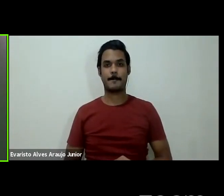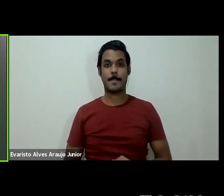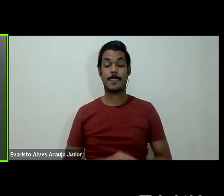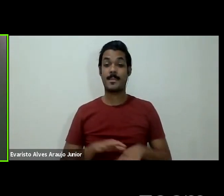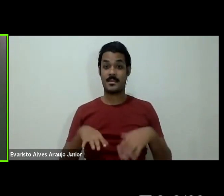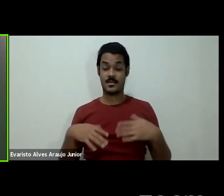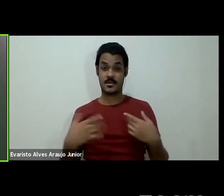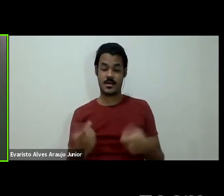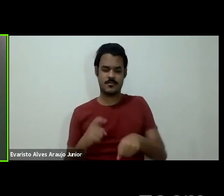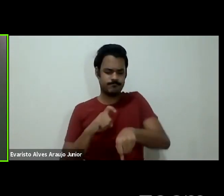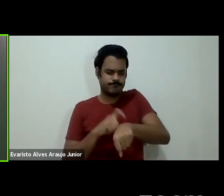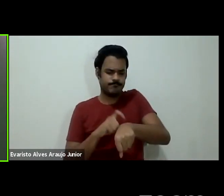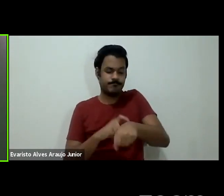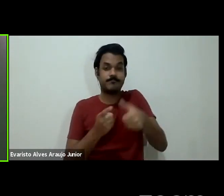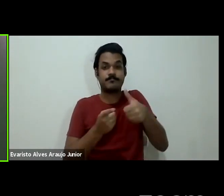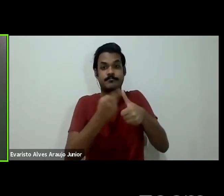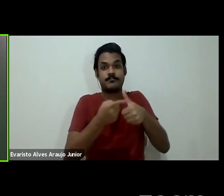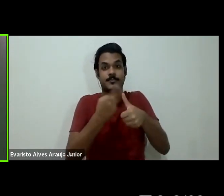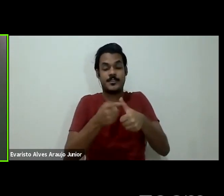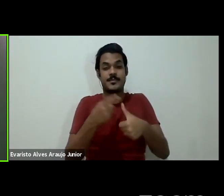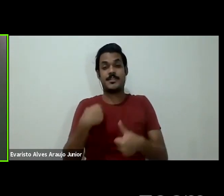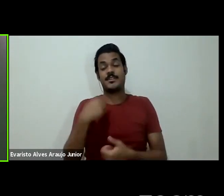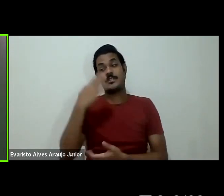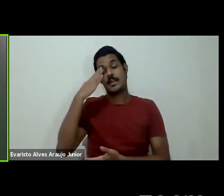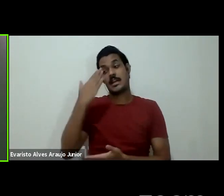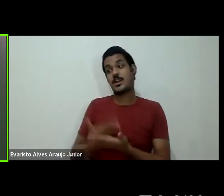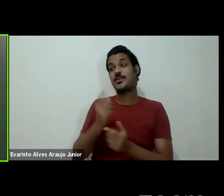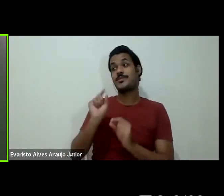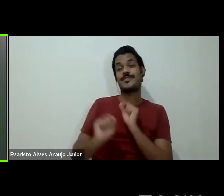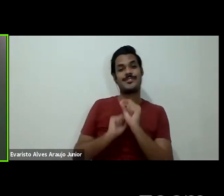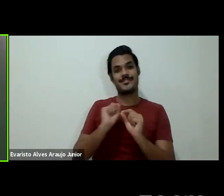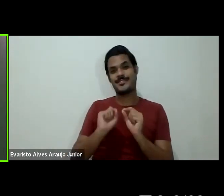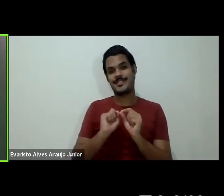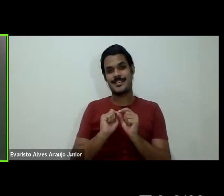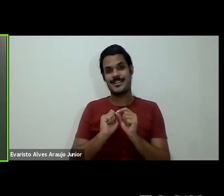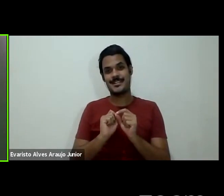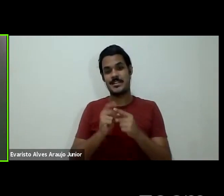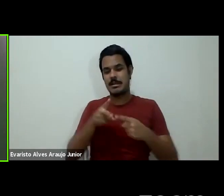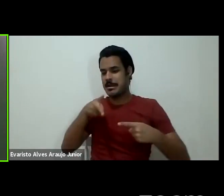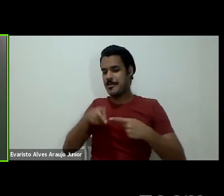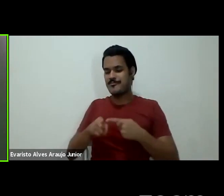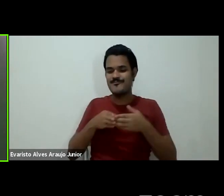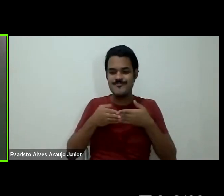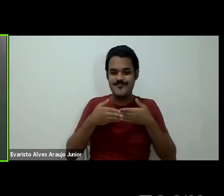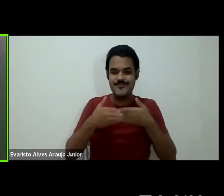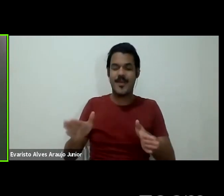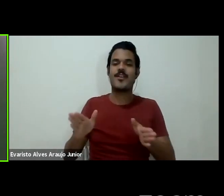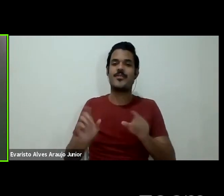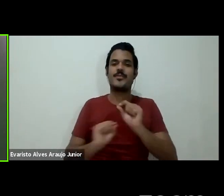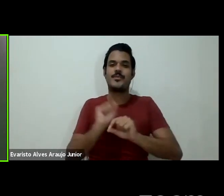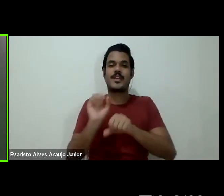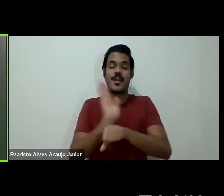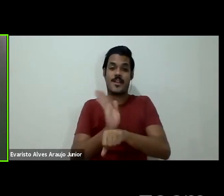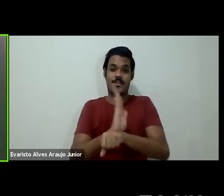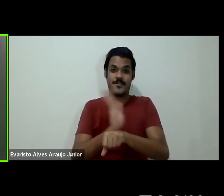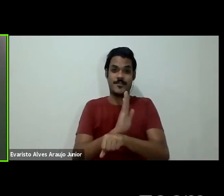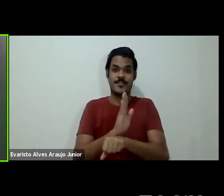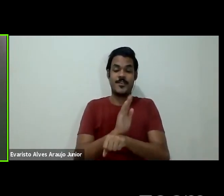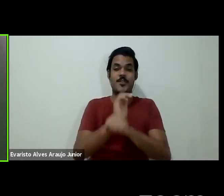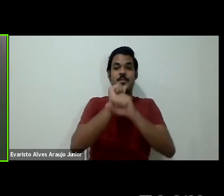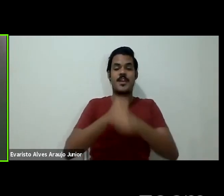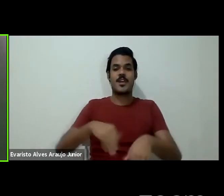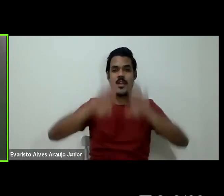Nesse primeiro momento, eu acredito que o lançamento do filme Oriki não poderia